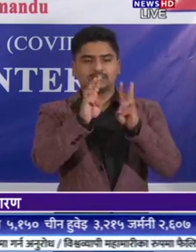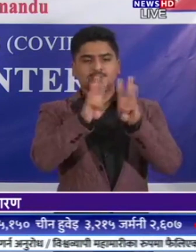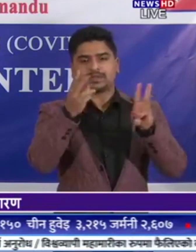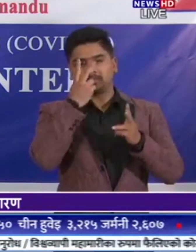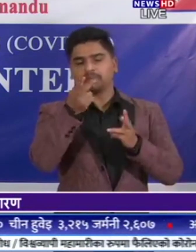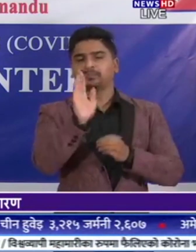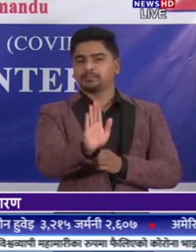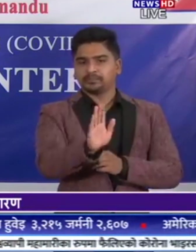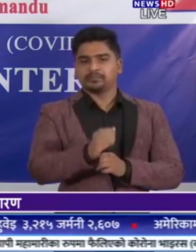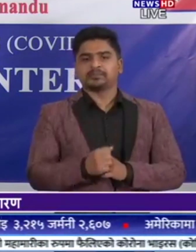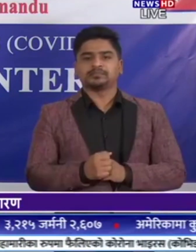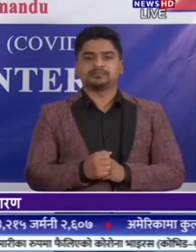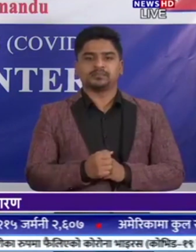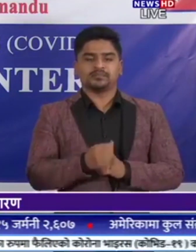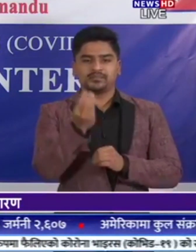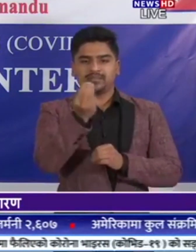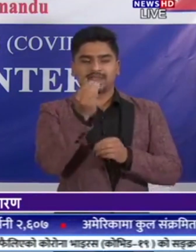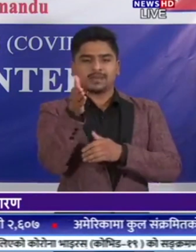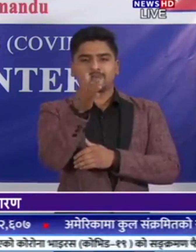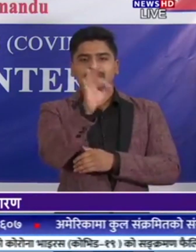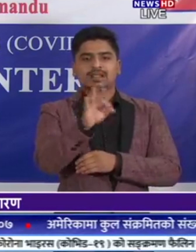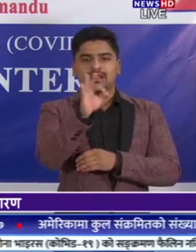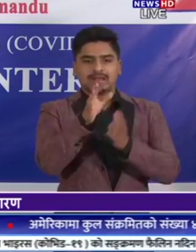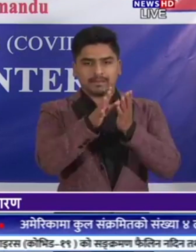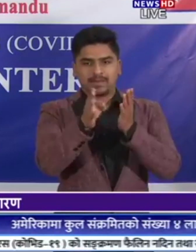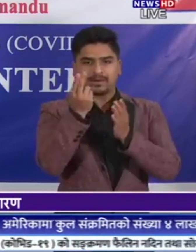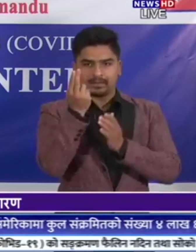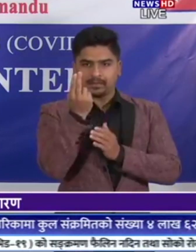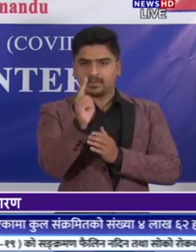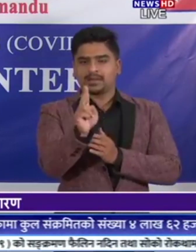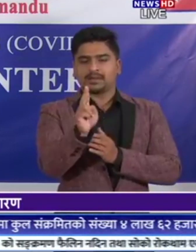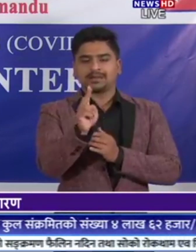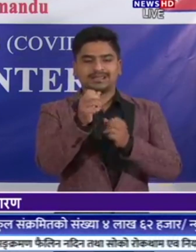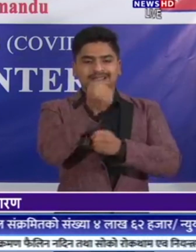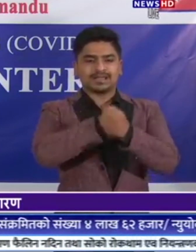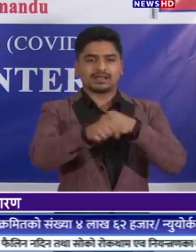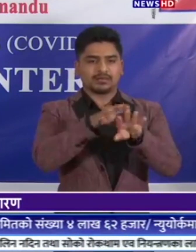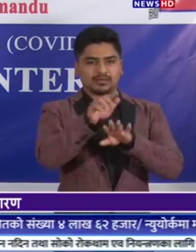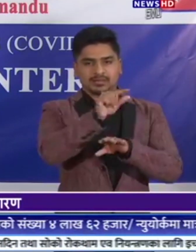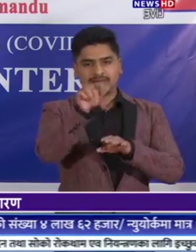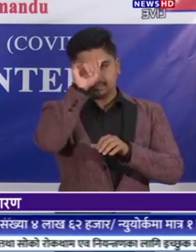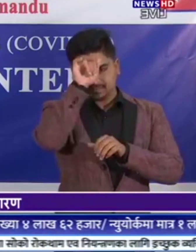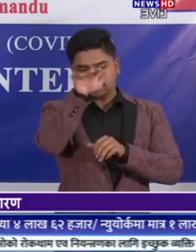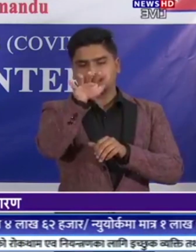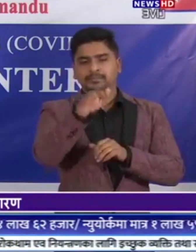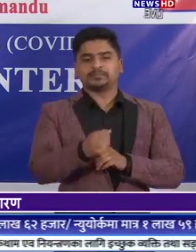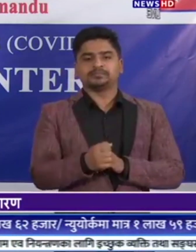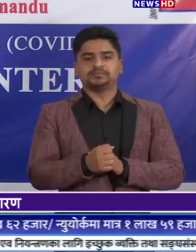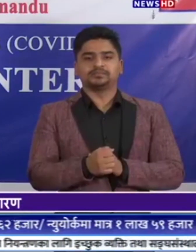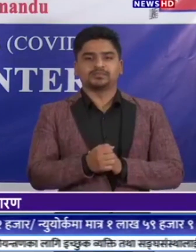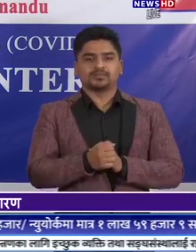राखन बहेको छा, के ही मंत्राले बाट बहेका किर्याकलाप भरुको बारे मा अपडेट गरून चाहांचू,